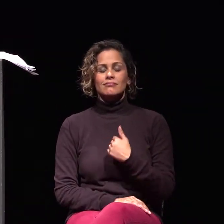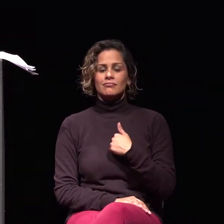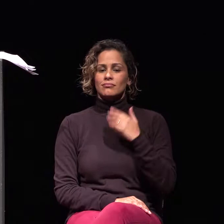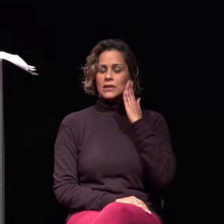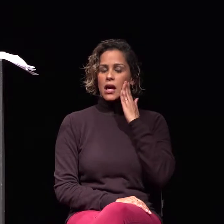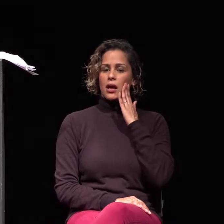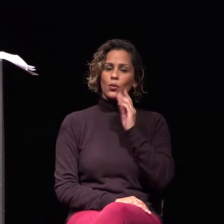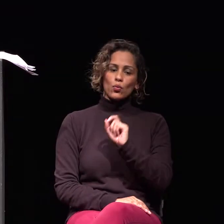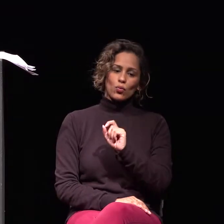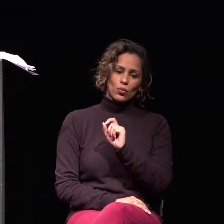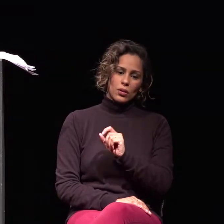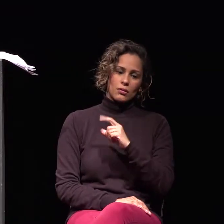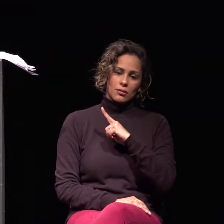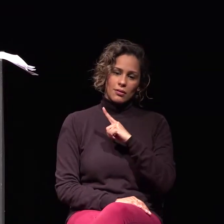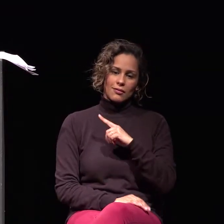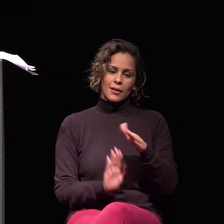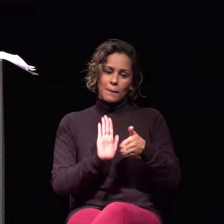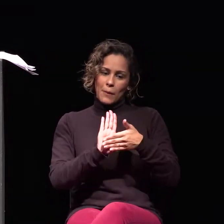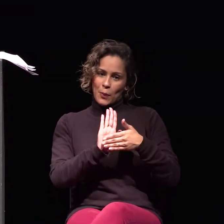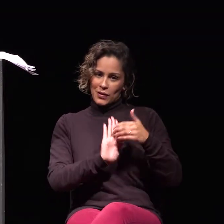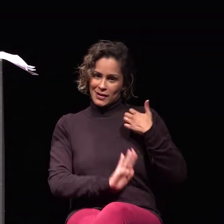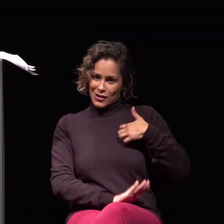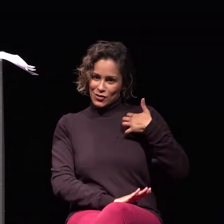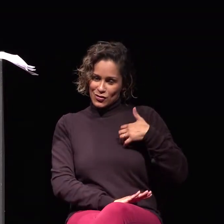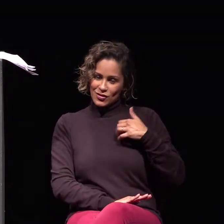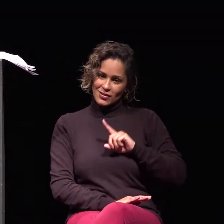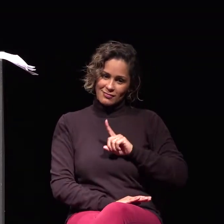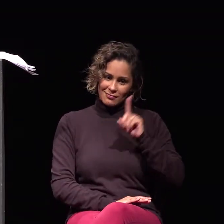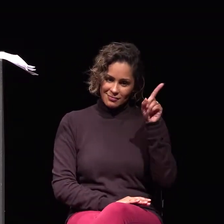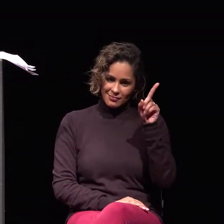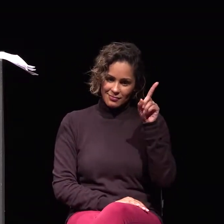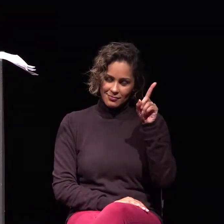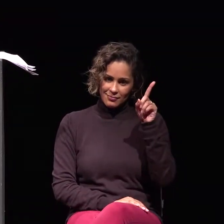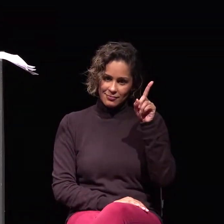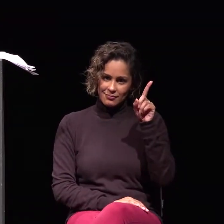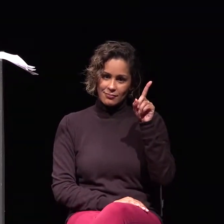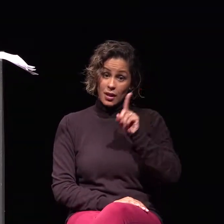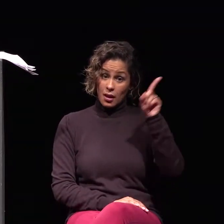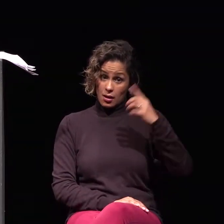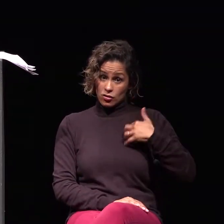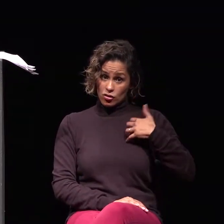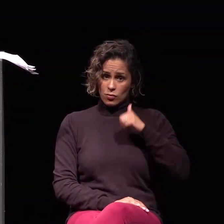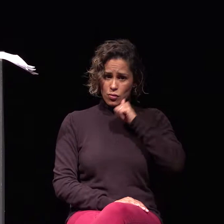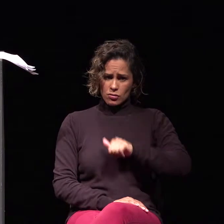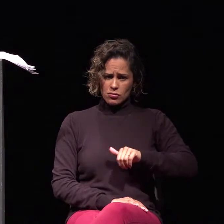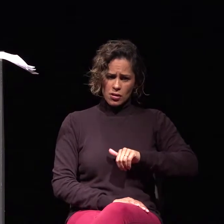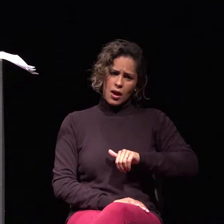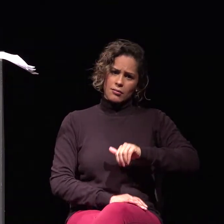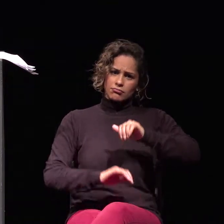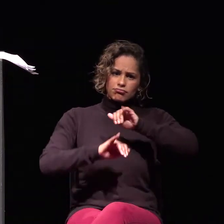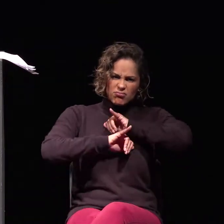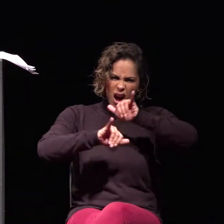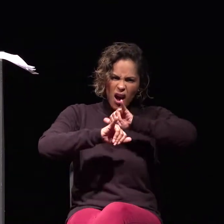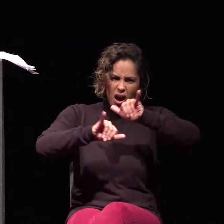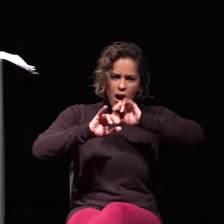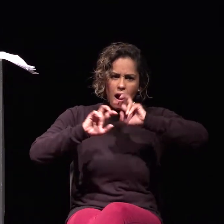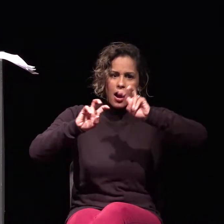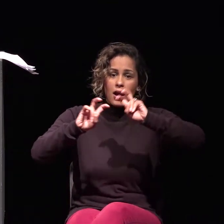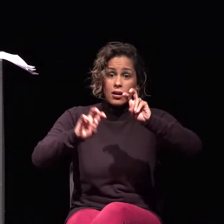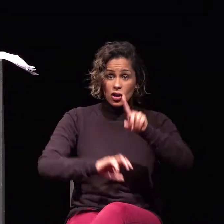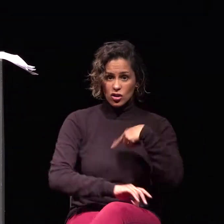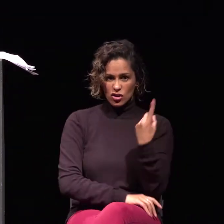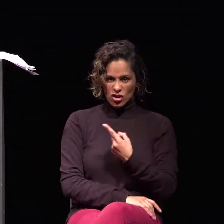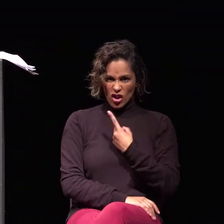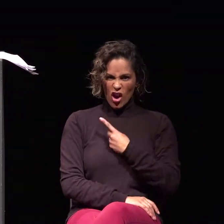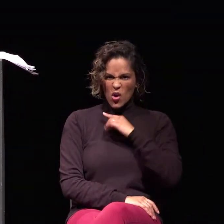a proposta argentina. Que as argentinas gritam nas ruas, né? Somos ruins, podemos ser piores.